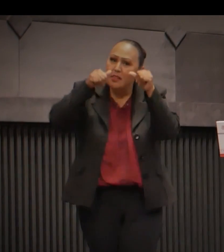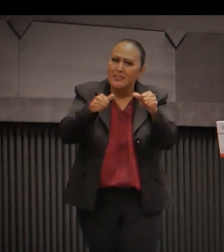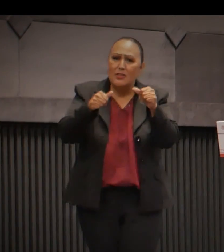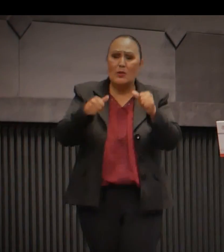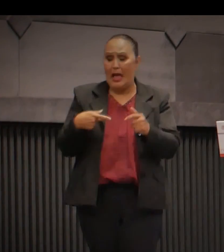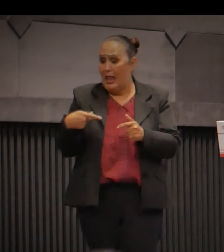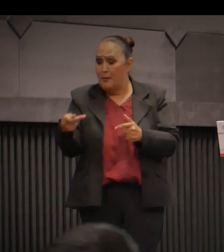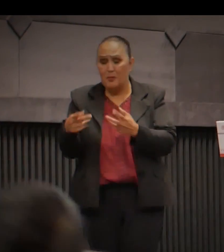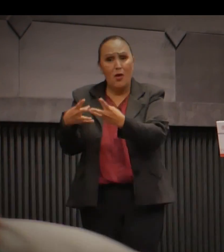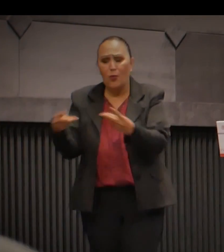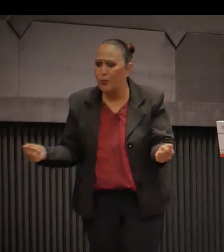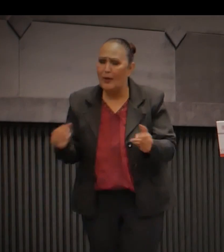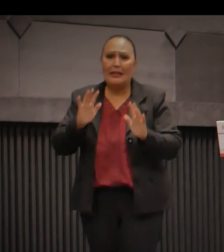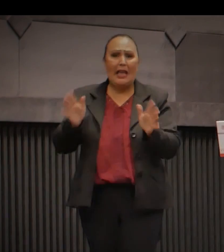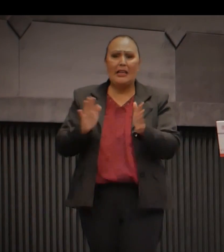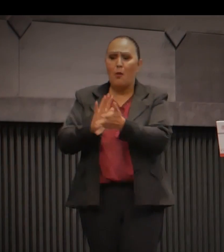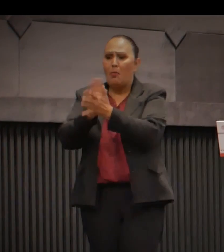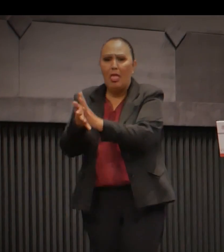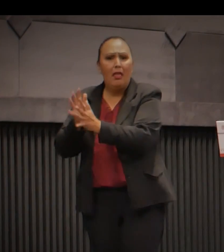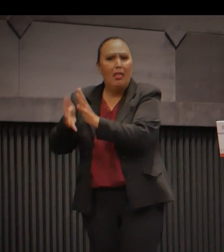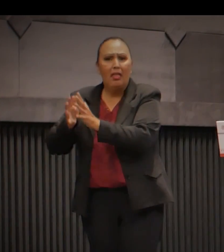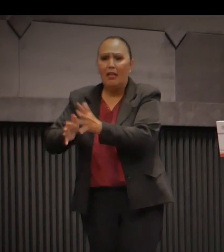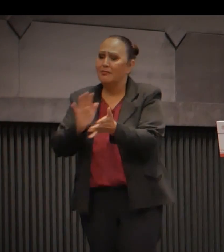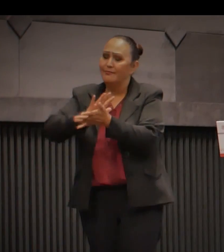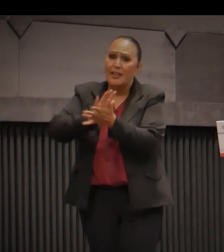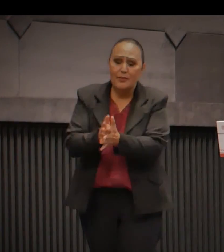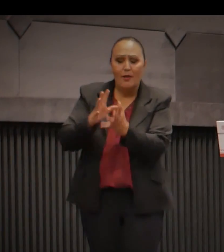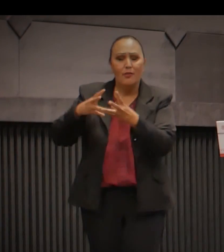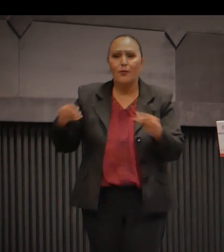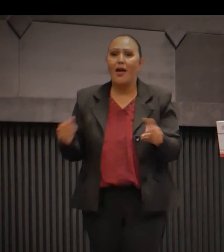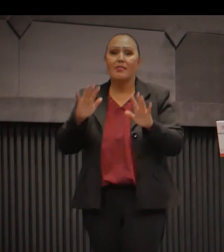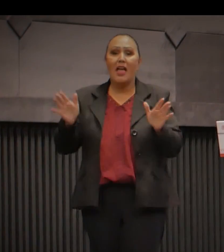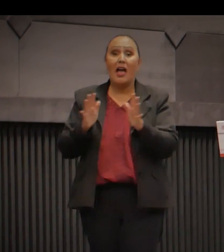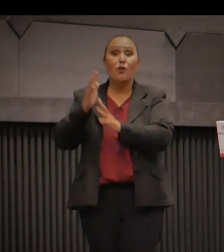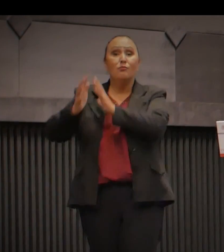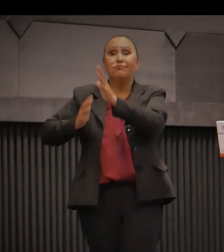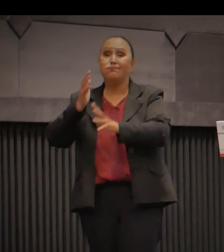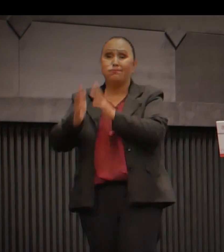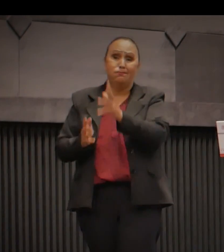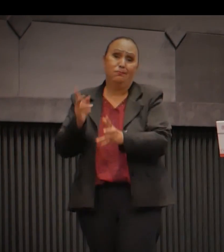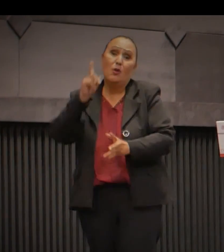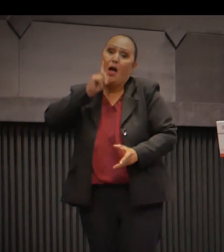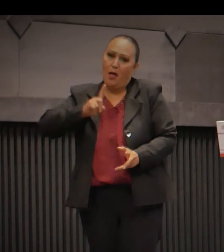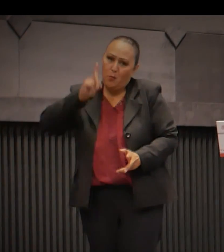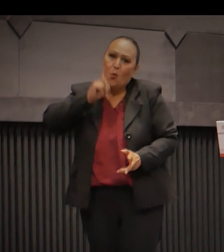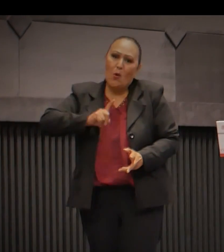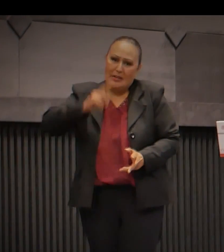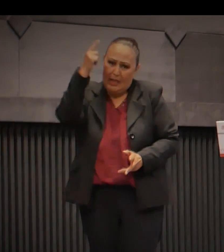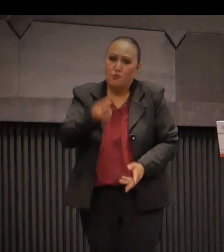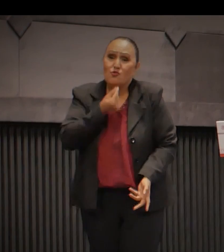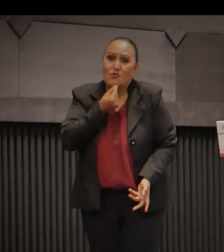la pobreza, con la discriminación, con la desigualdad y la violencia, que en el caso de las mujeres y